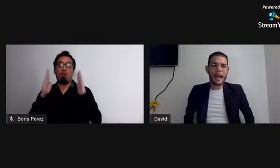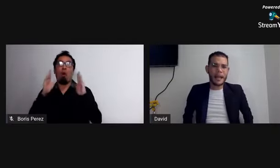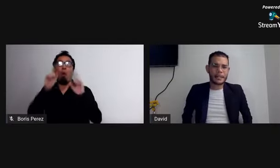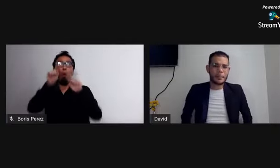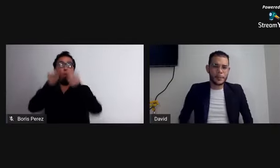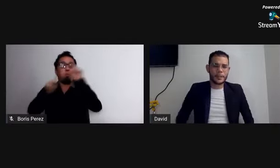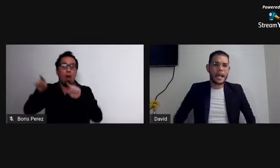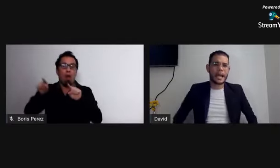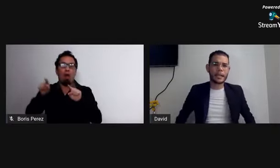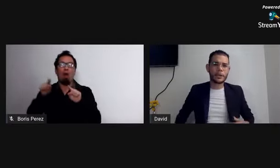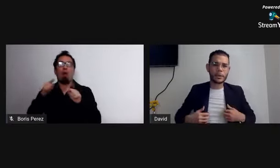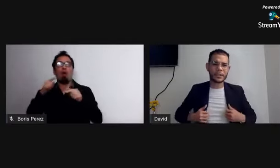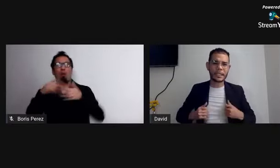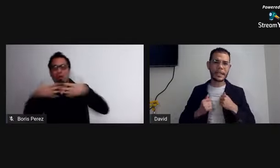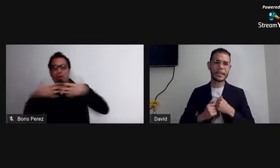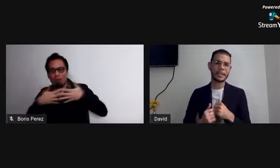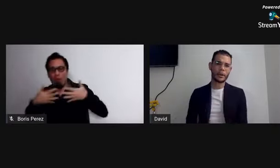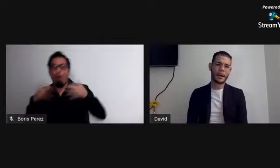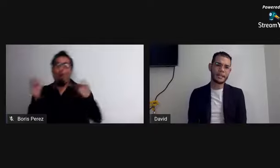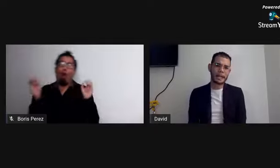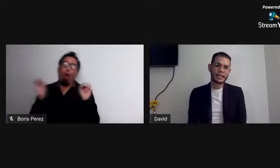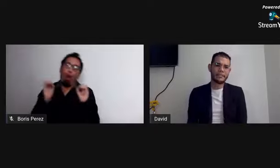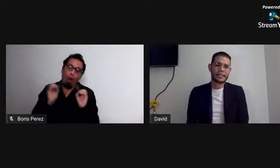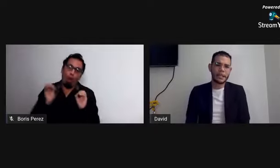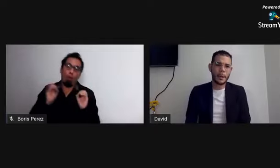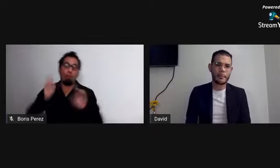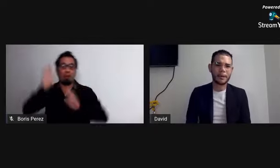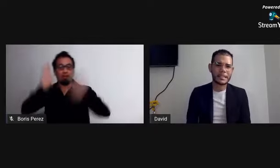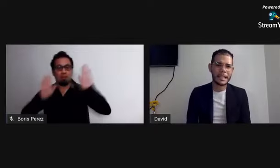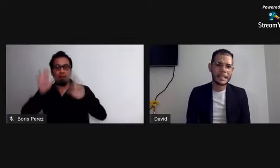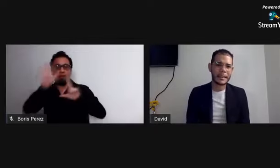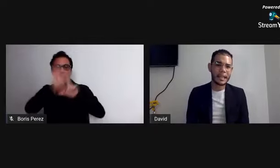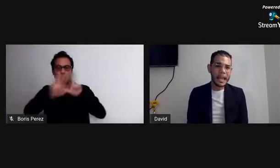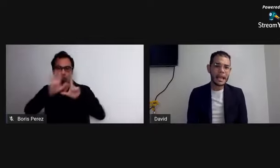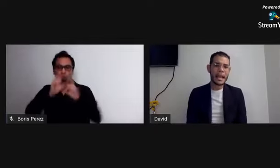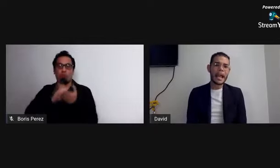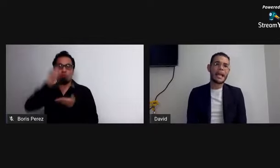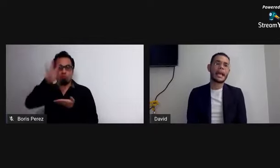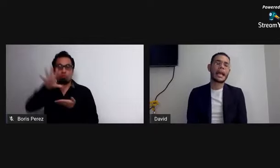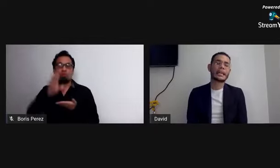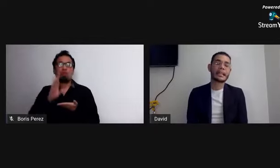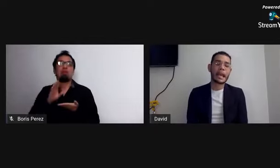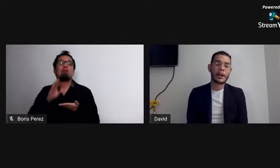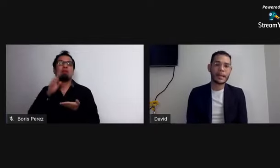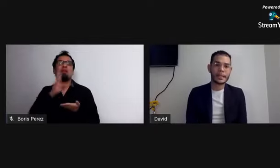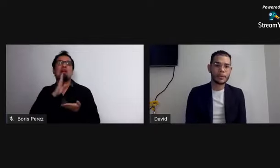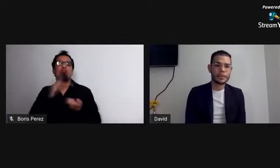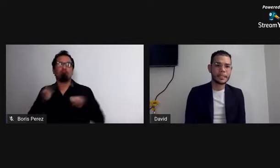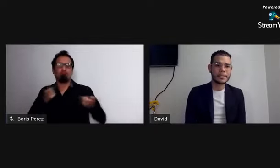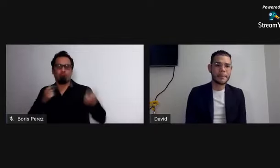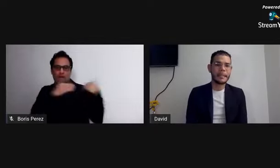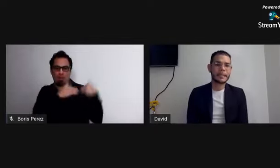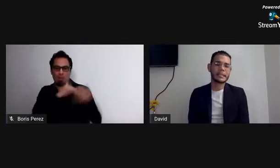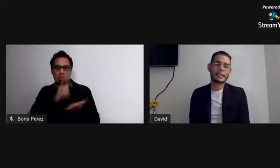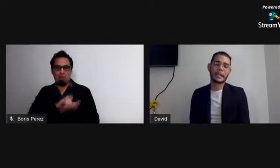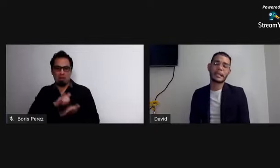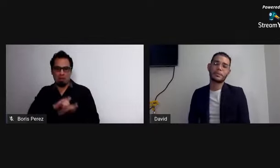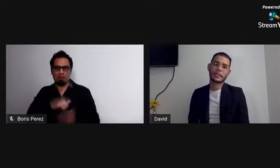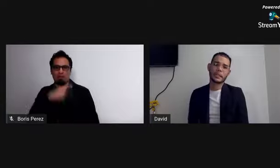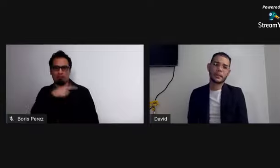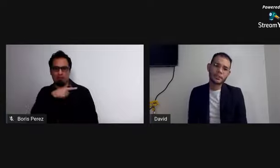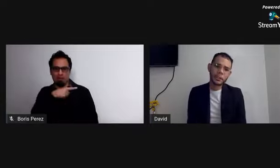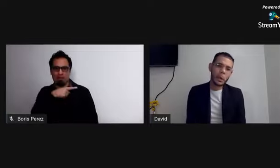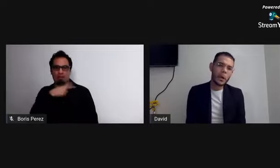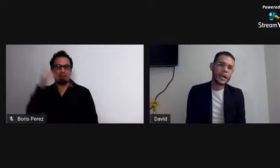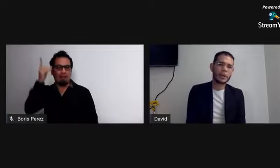vamos a hablar de un personaje ilustre, del comandante Francisco de Paula Santander. Quiero que ustedes sepan que si tienen